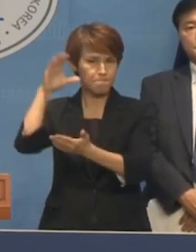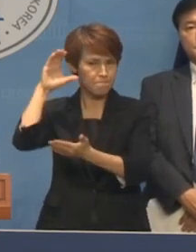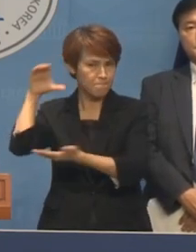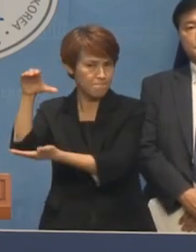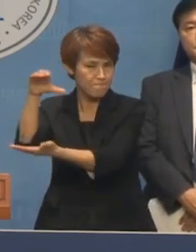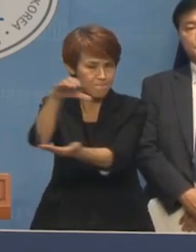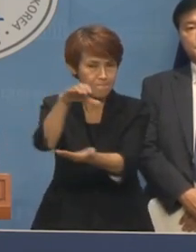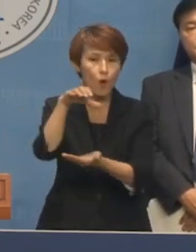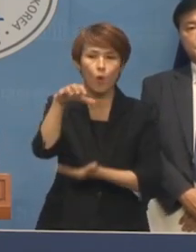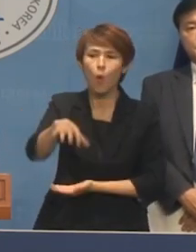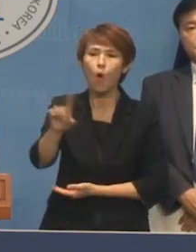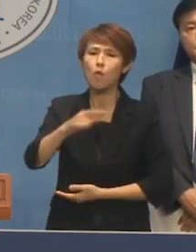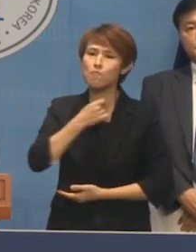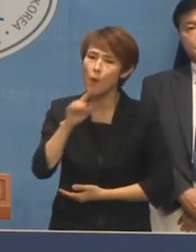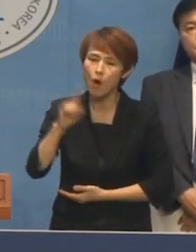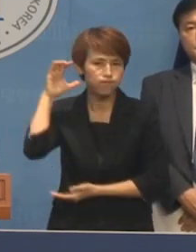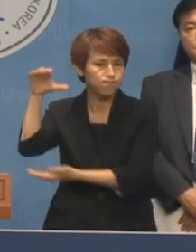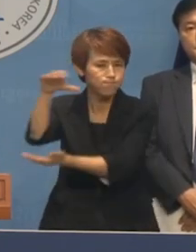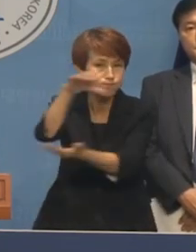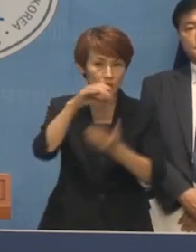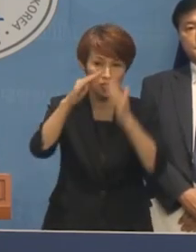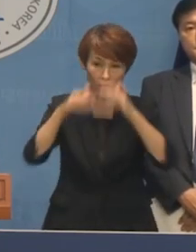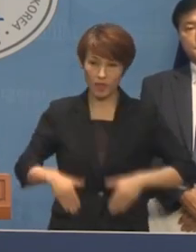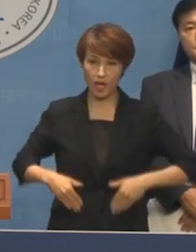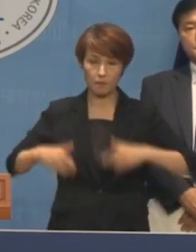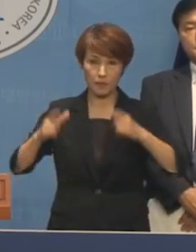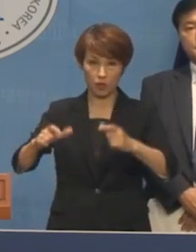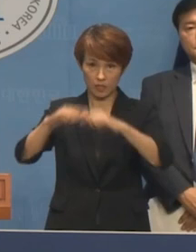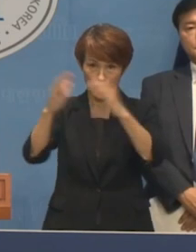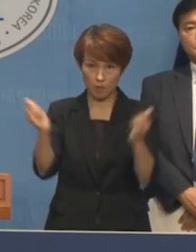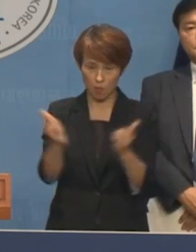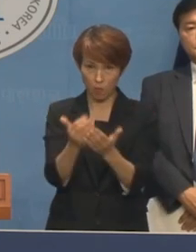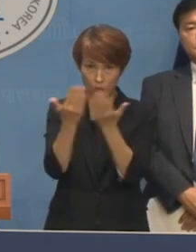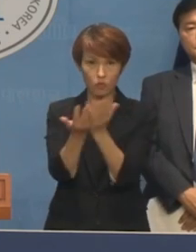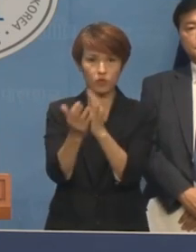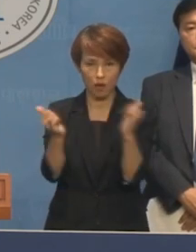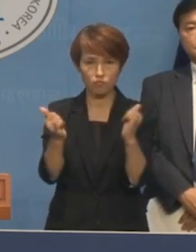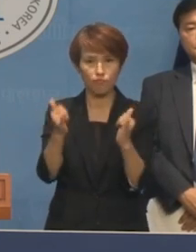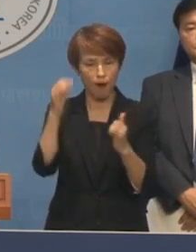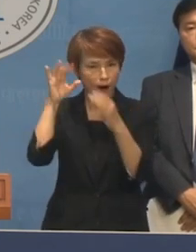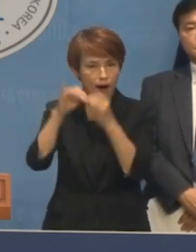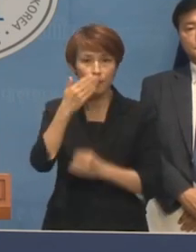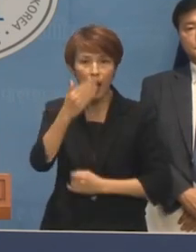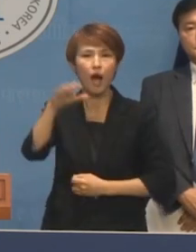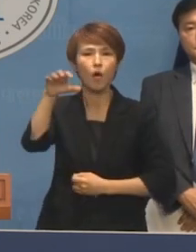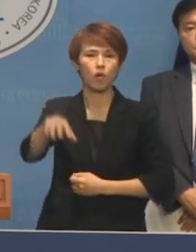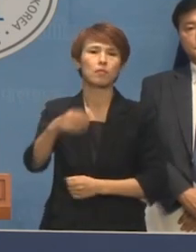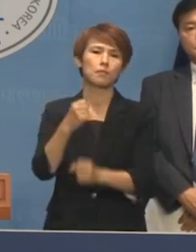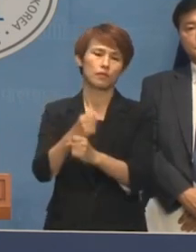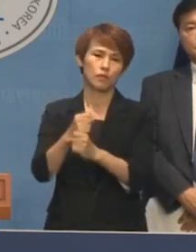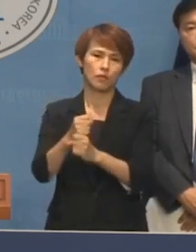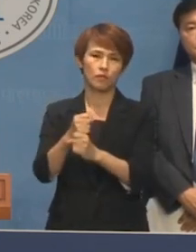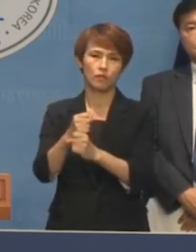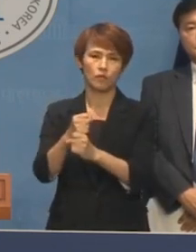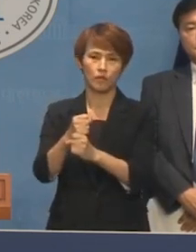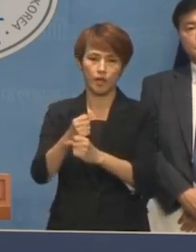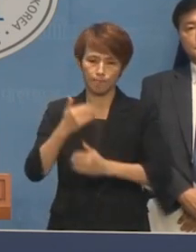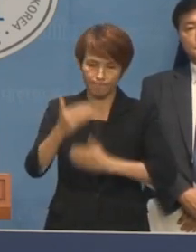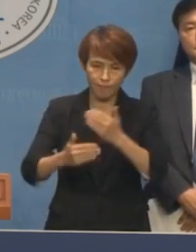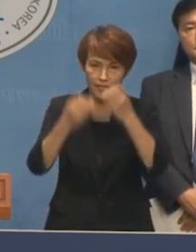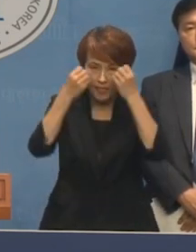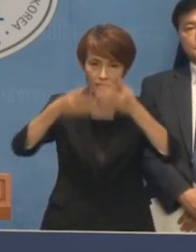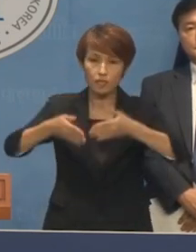수렴하여 전남도민 모두가 납득할 수 있는 원칙을 세우고 그에 따른 절차를 밟아 신설